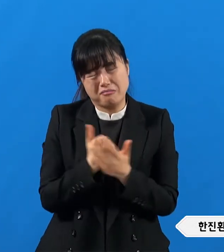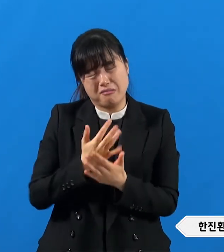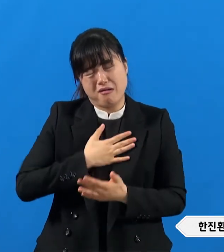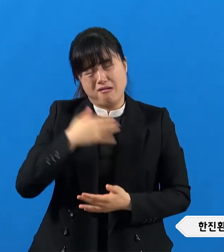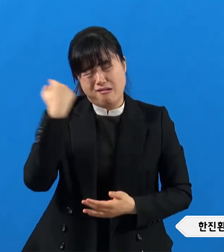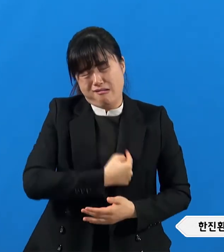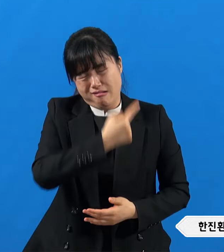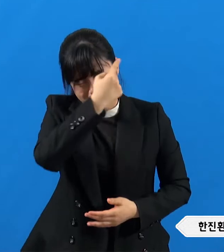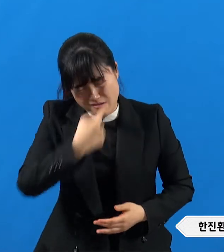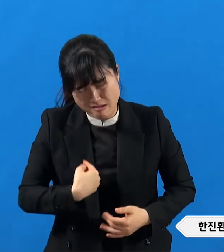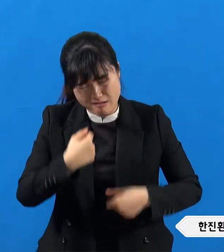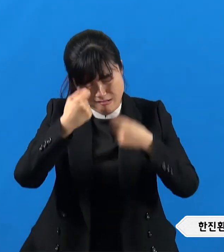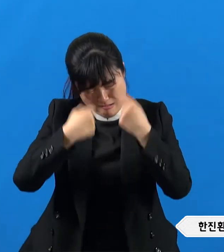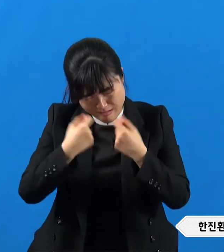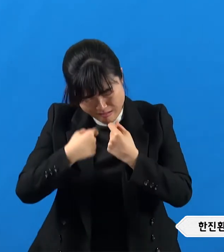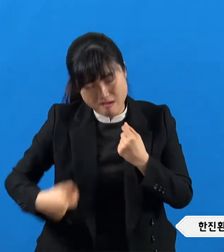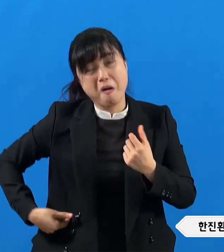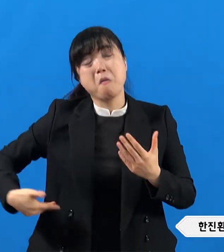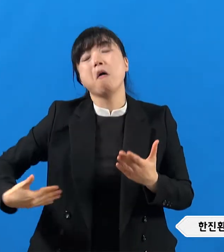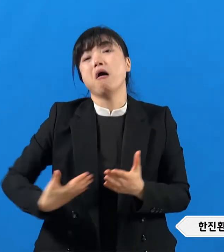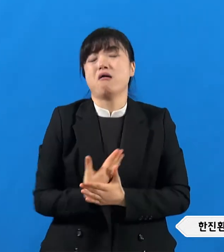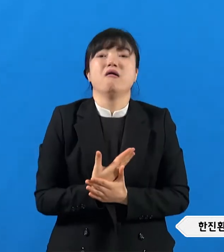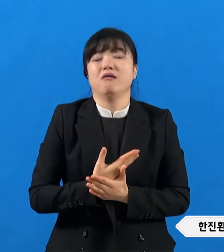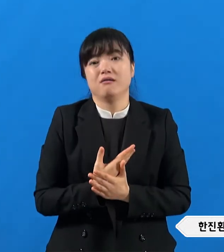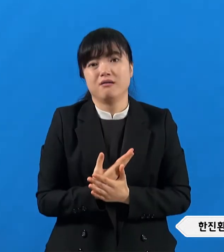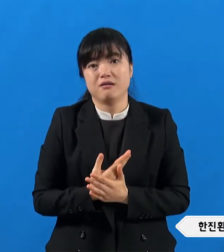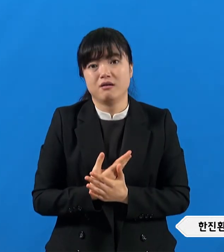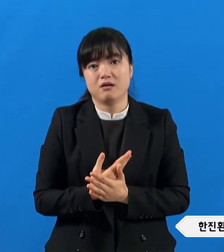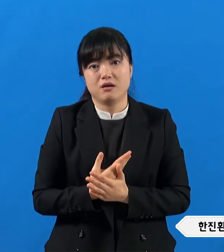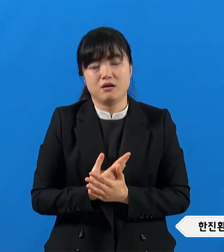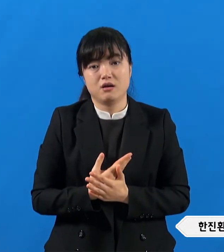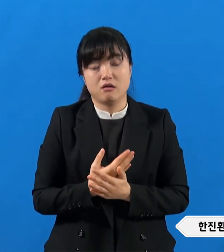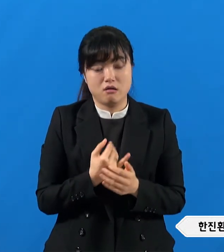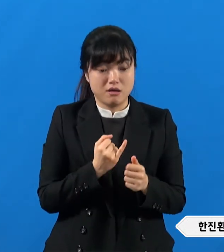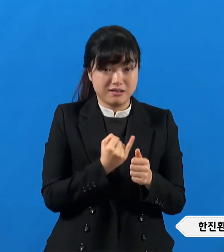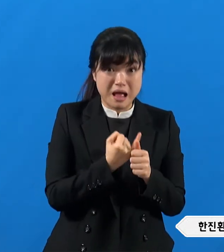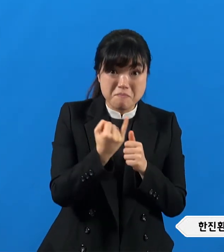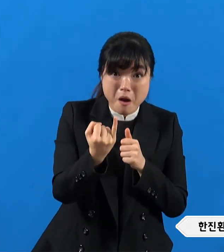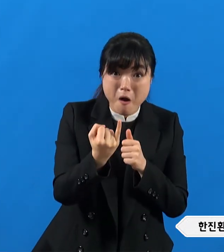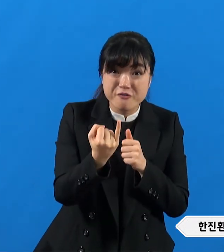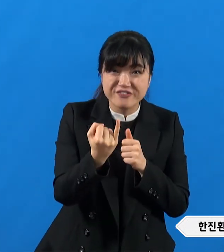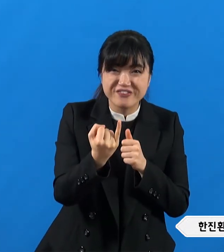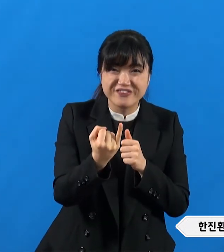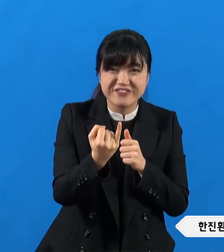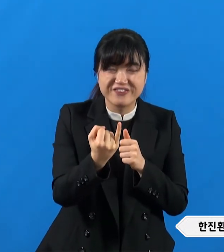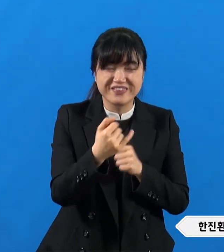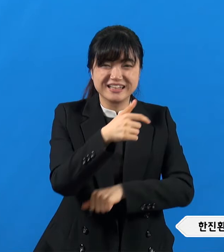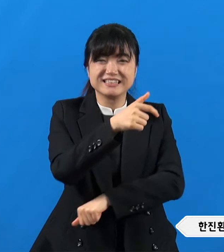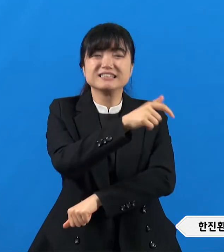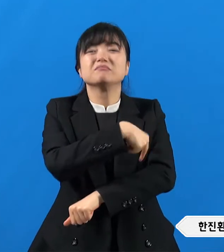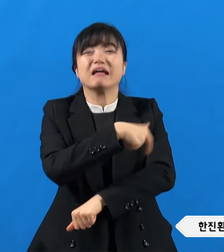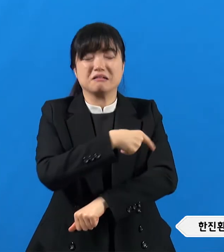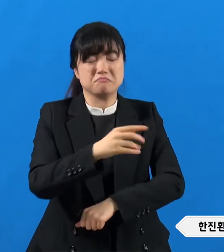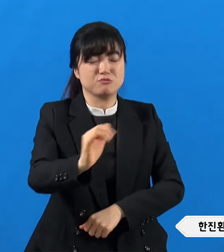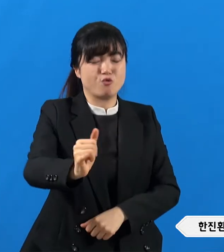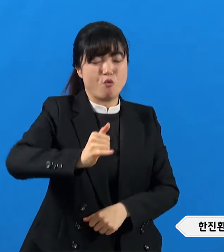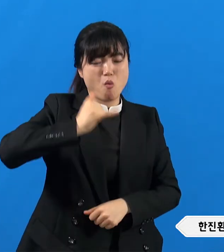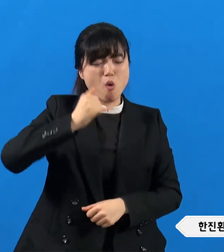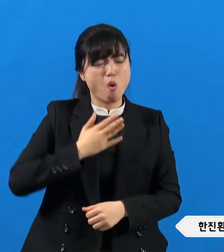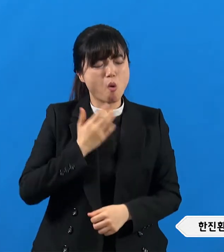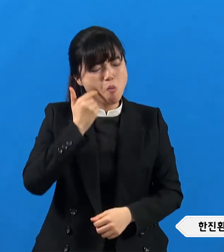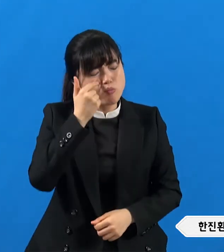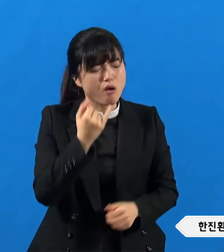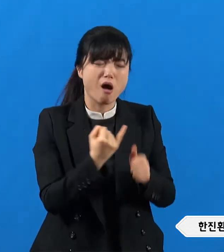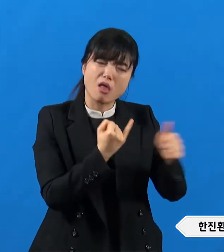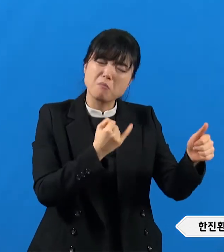줄줄이 쏟으면서 회개했습니다. 그 부인 되는 집사님이 저에게 전화를 걸어서, 목사님, 요즘 우리